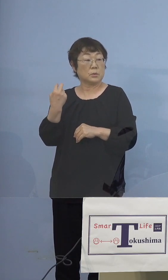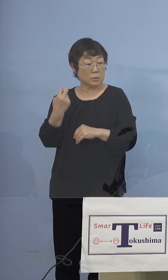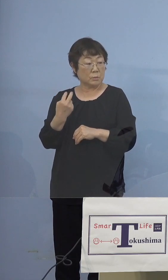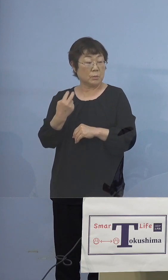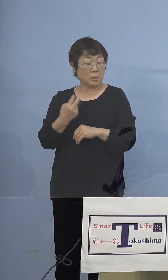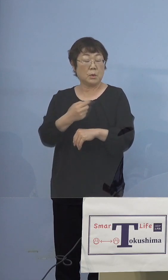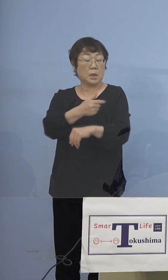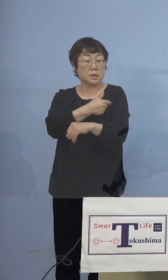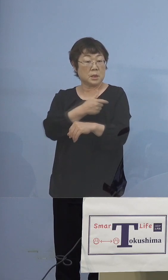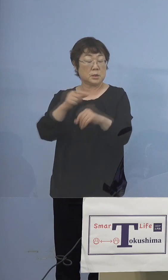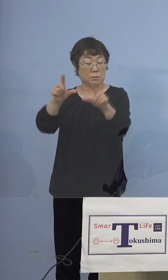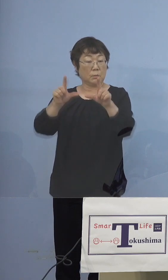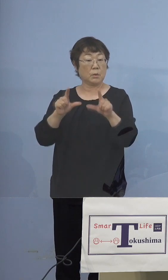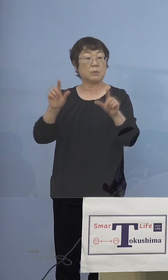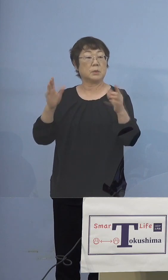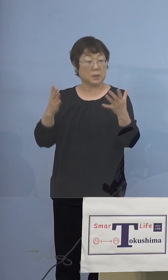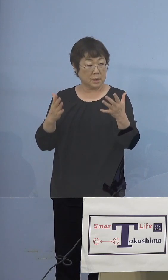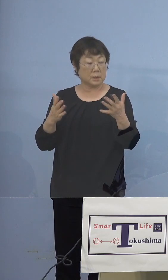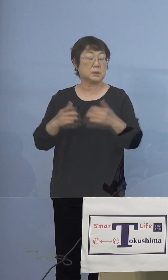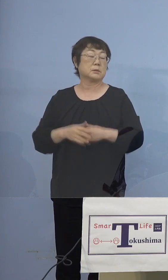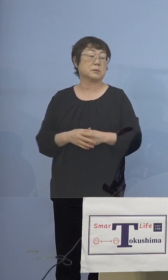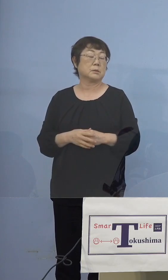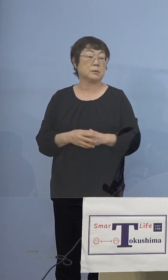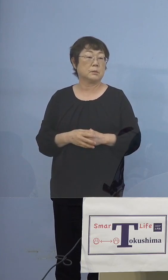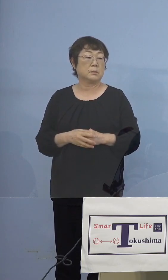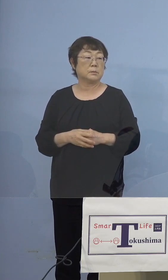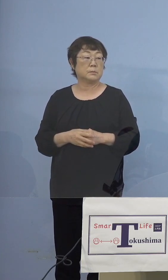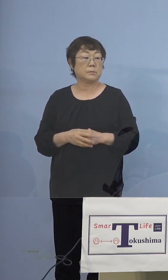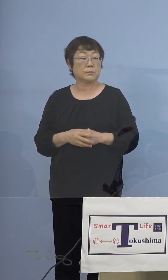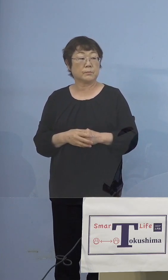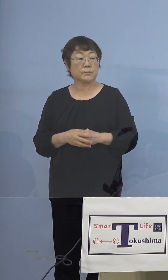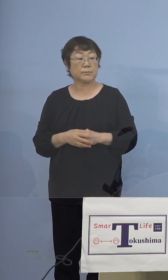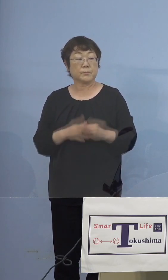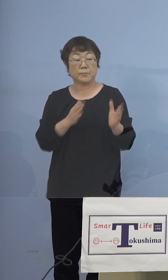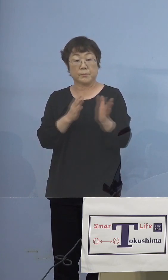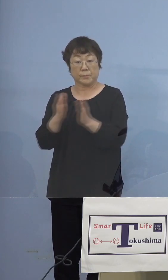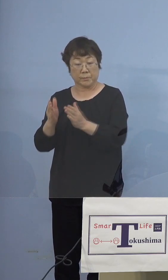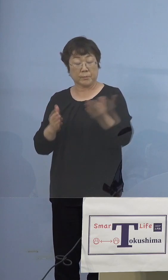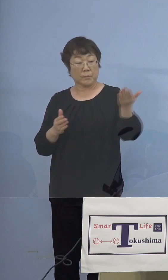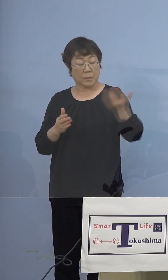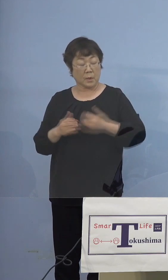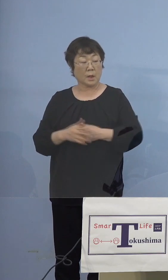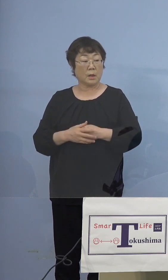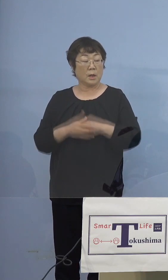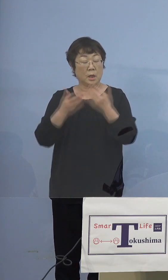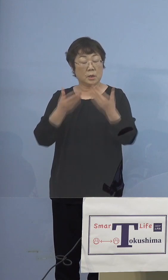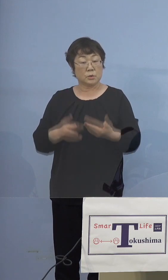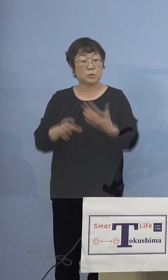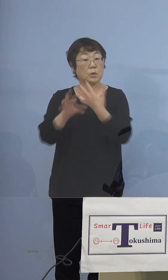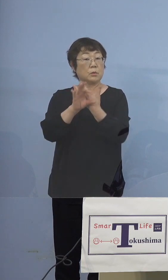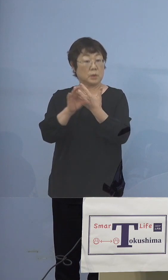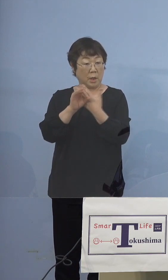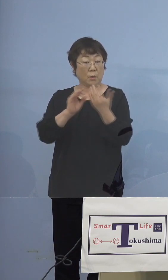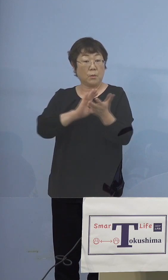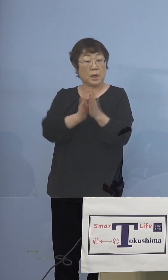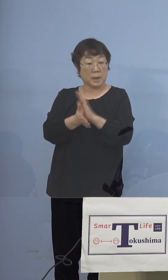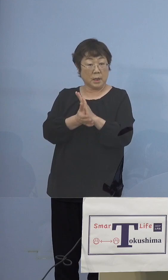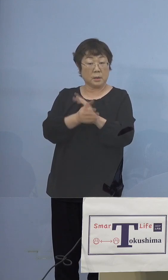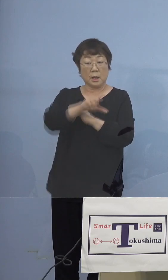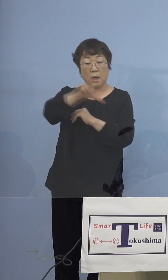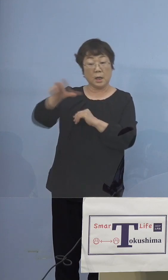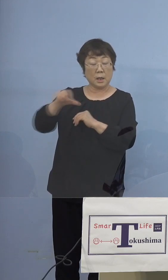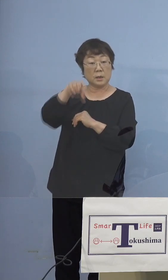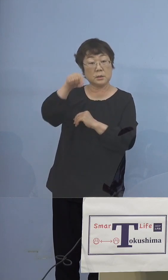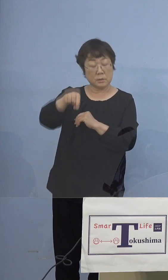ういった話はなかったというふうに聞いております。 整理しますと、重篤な事例はその県のアスティとかでやっている